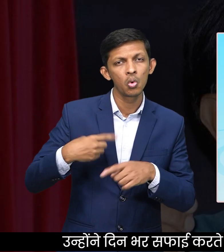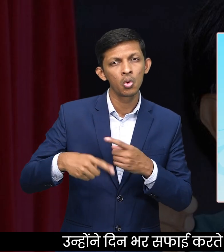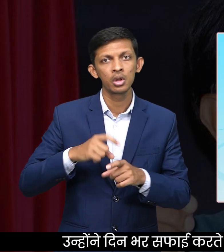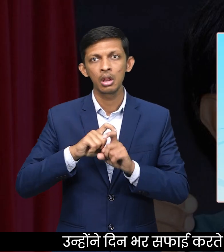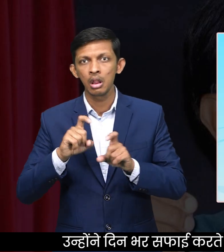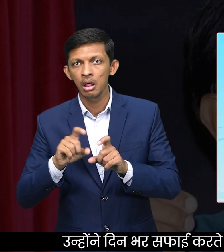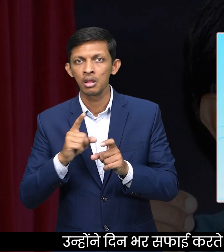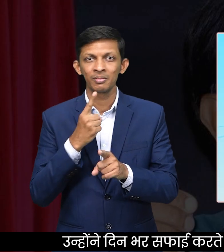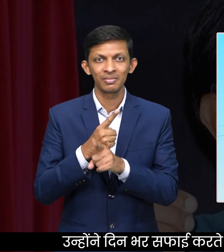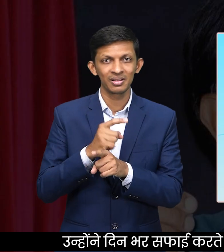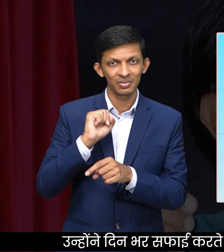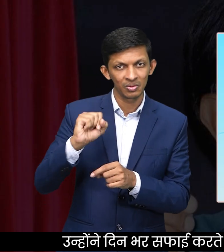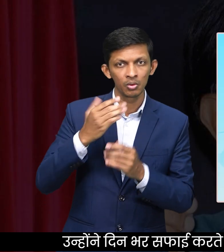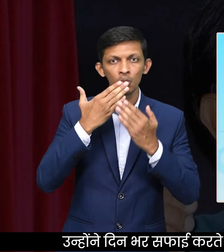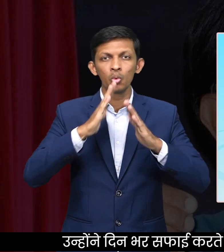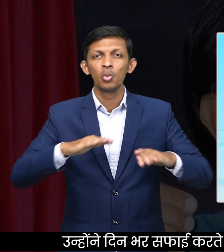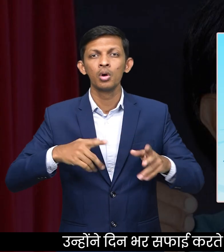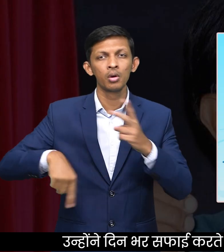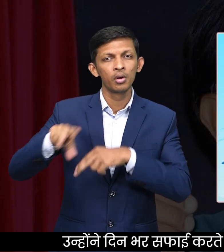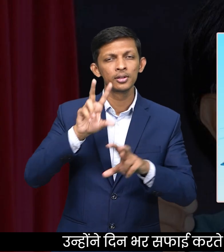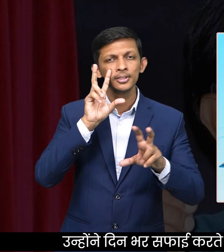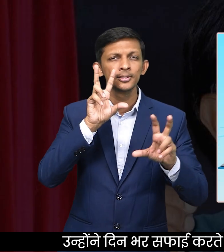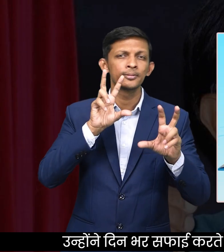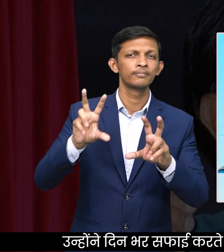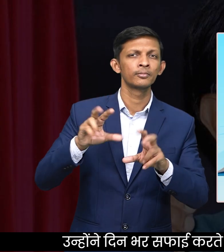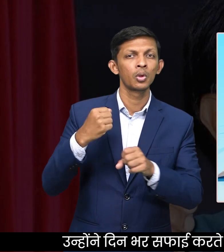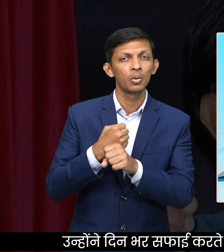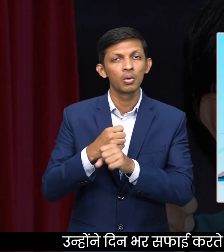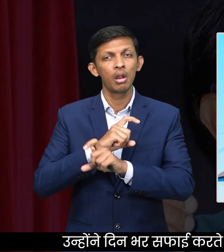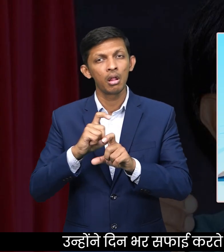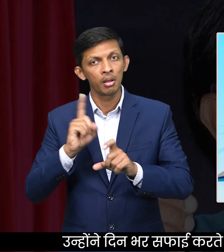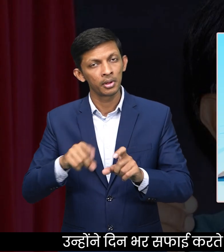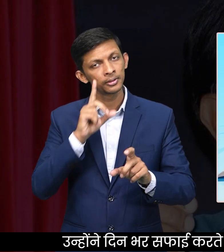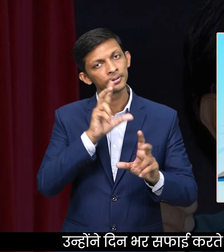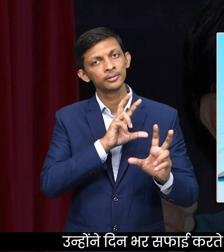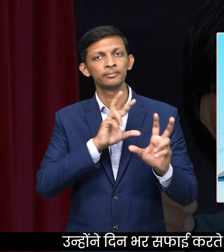दिन भर सफाई करते हुए बिताया, जबकि शिक्षक और छात्र देखते रहे।